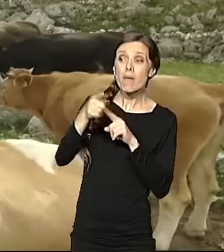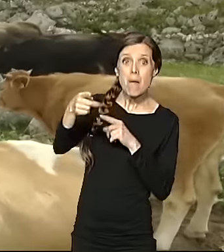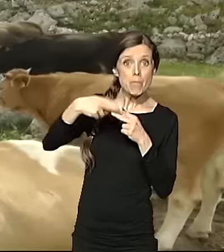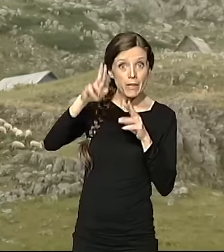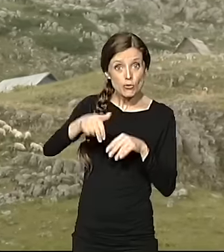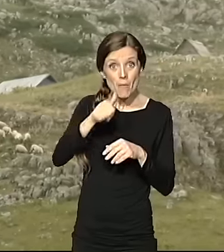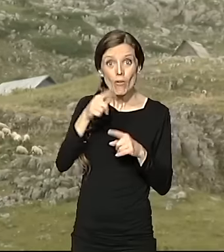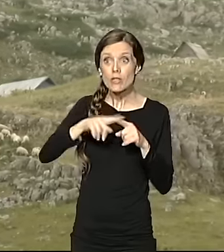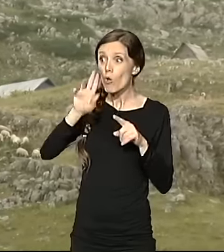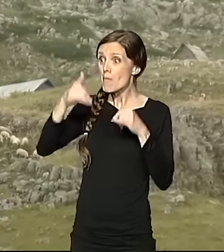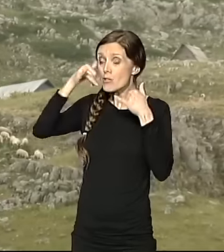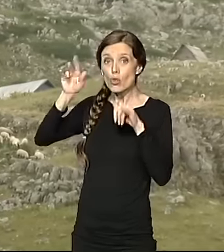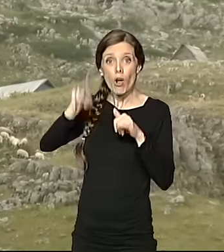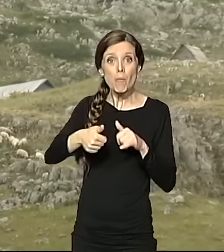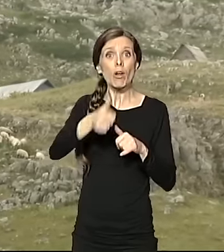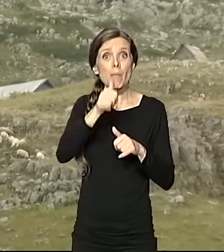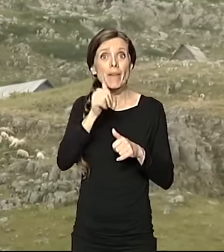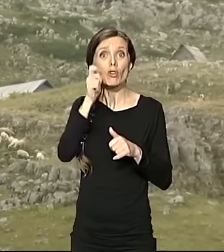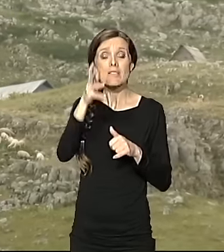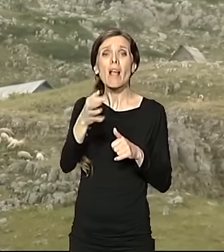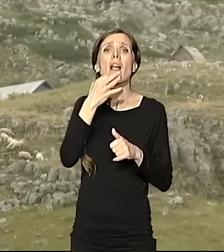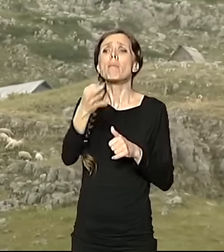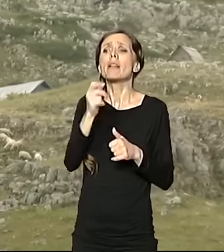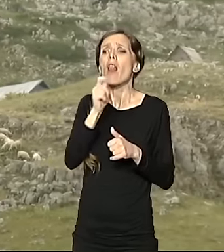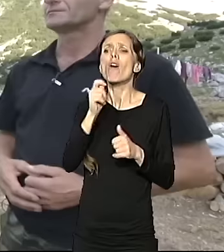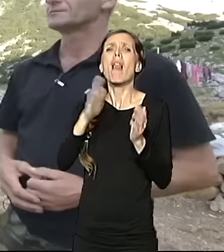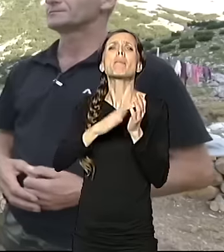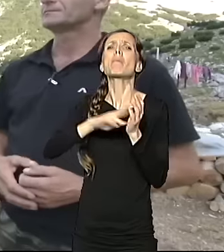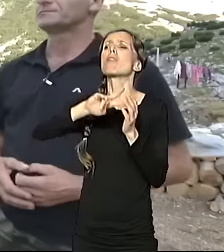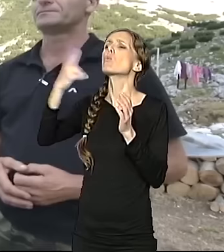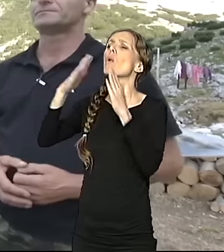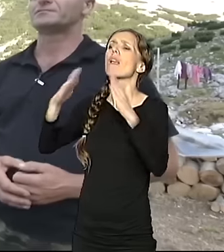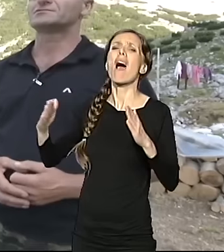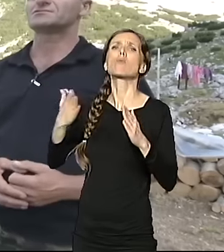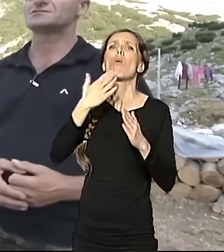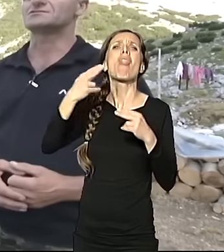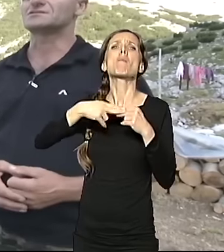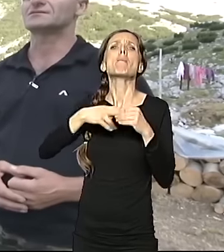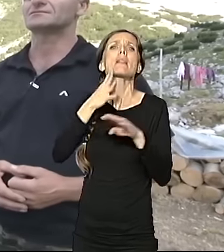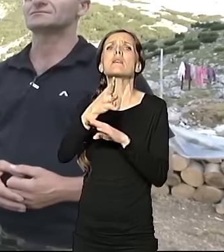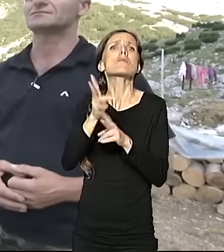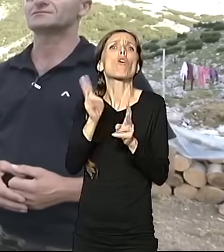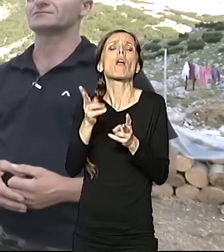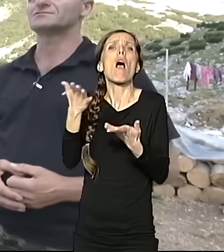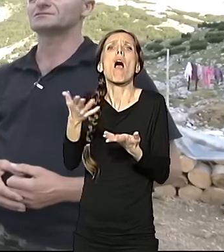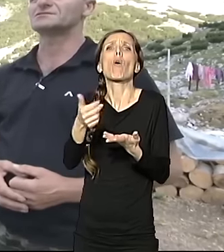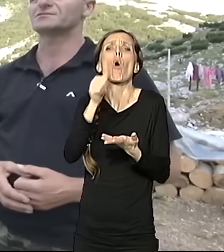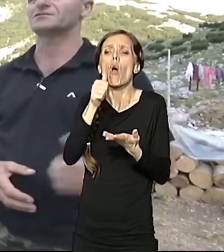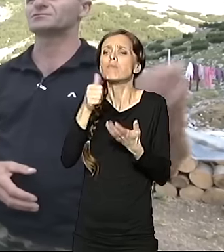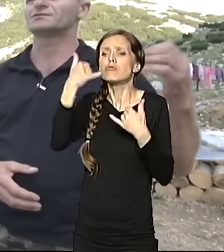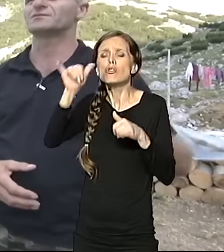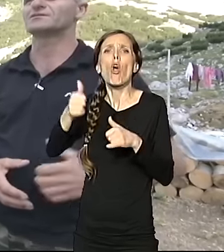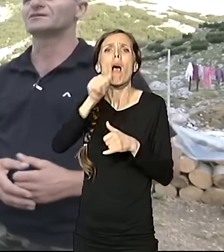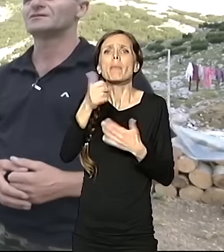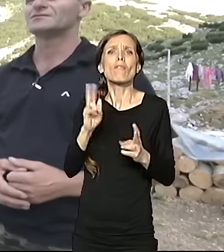stoku. A što rade na Katunima ljudi koji nemaju blizu izvor? Čime napajaju stoku? Pa bile su snježnice. Vadio se snijeg,